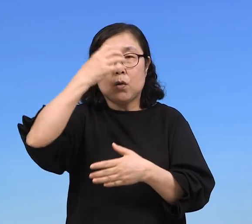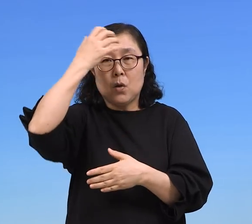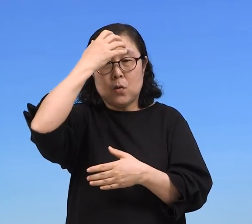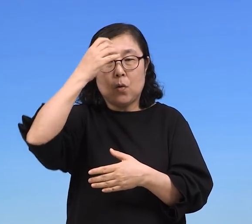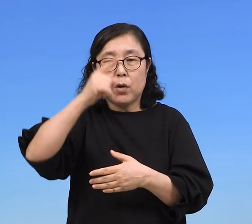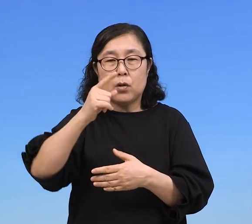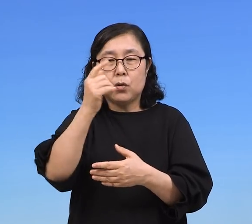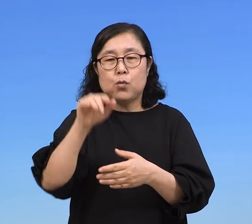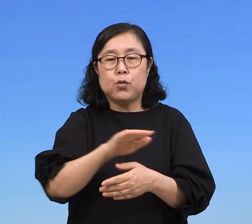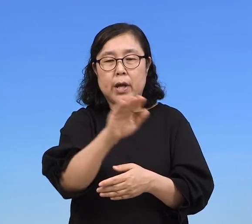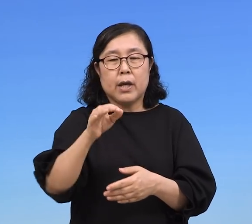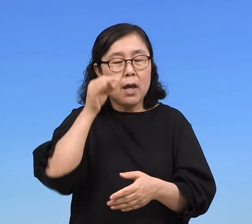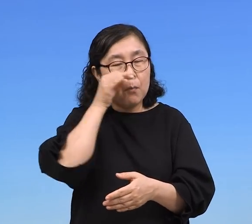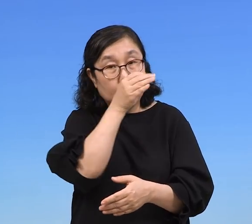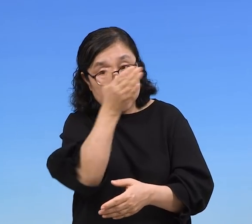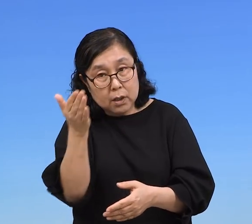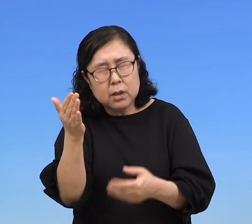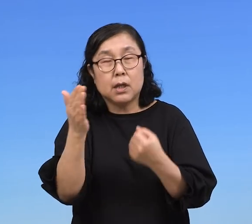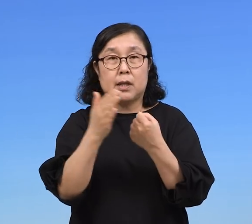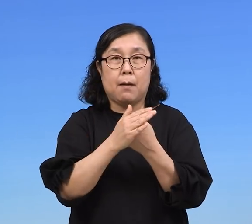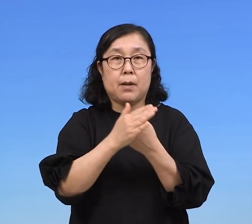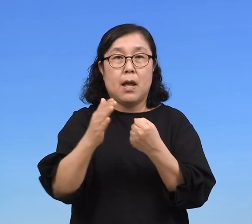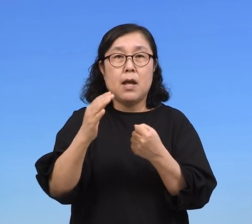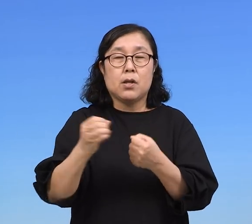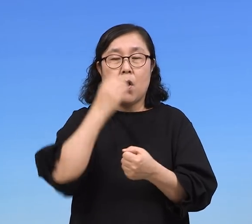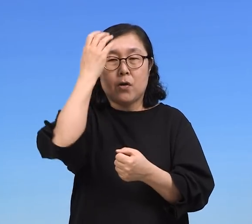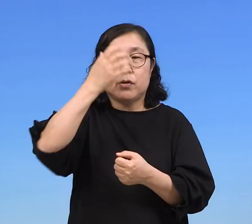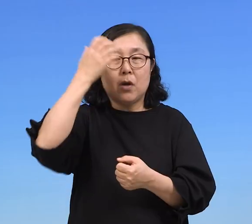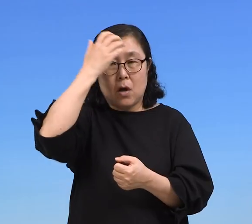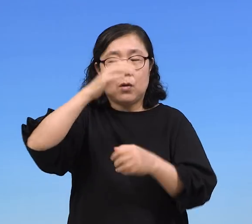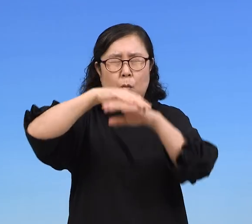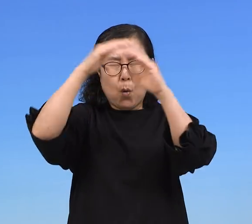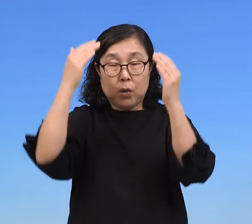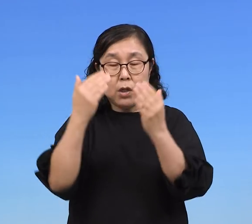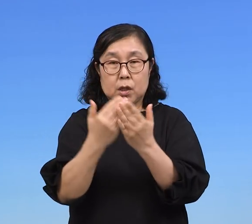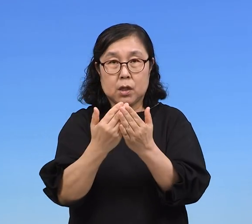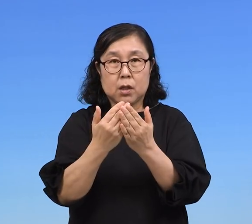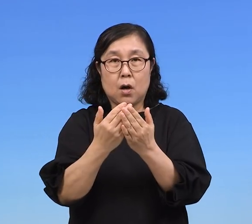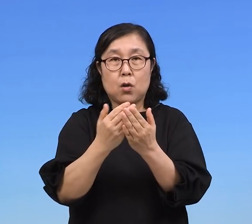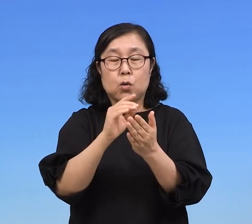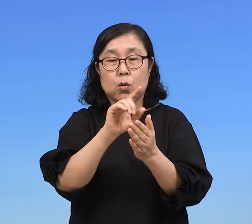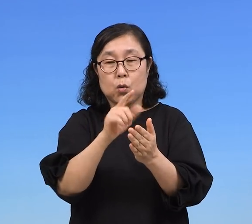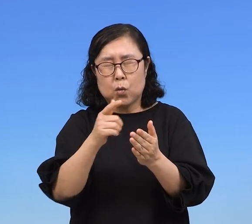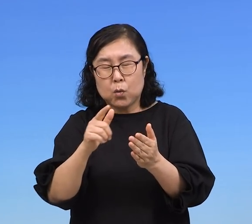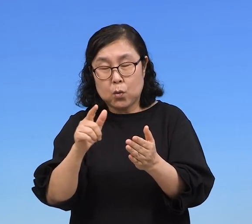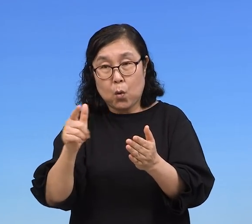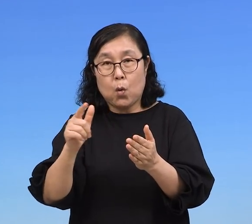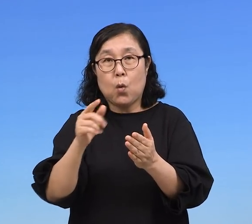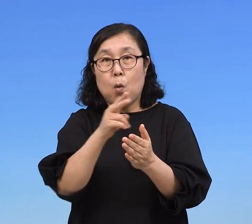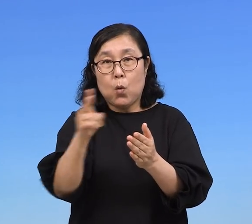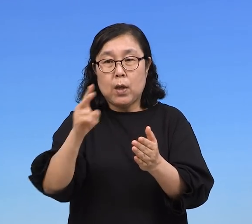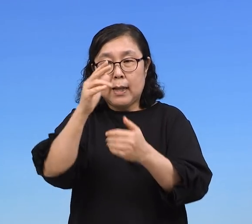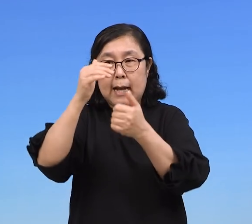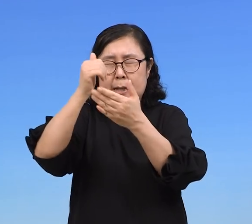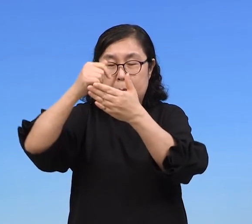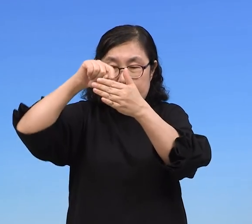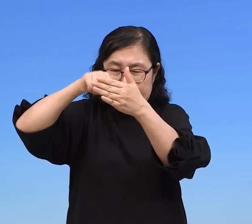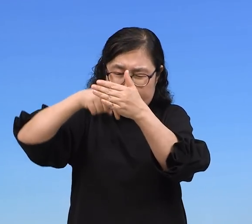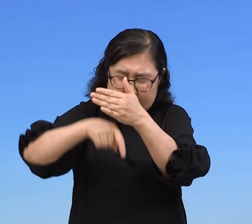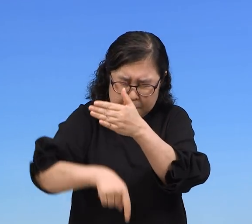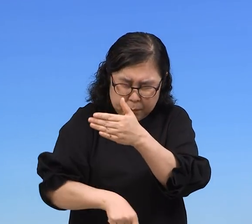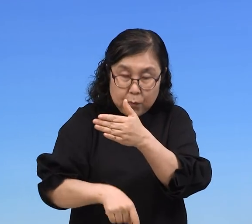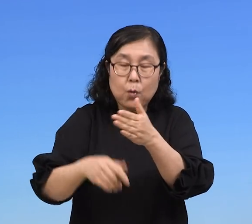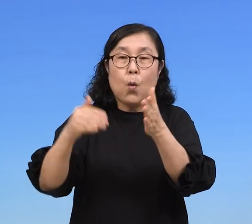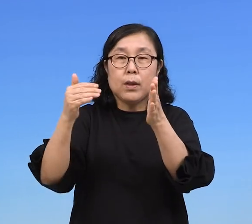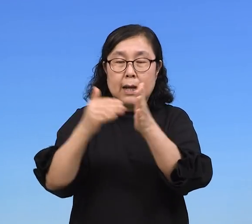하나님이 성령으로 이것을 우리에게 보이셨으니 성령은 모든 것고 하나님의 깊은